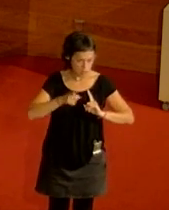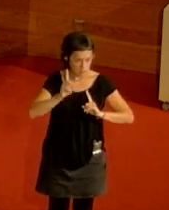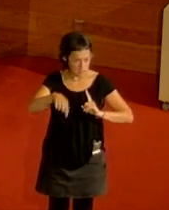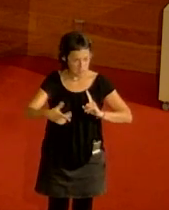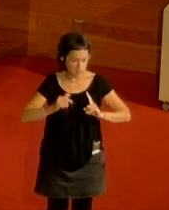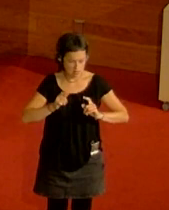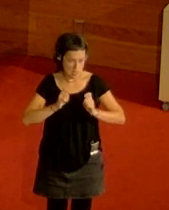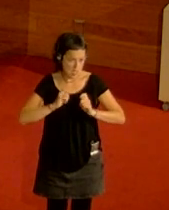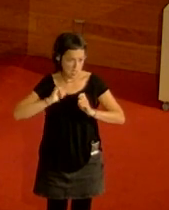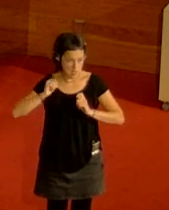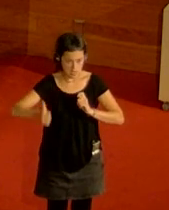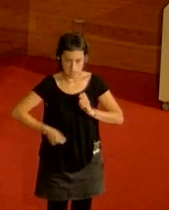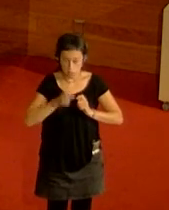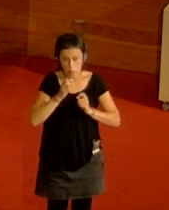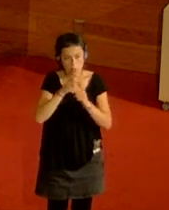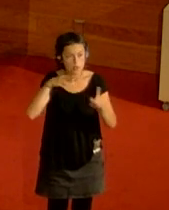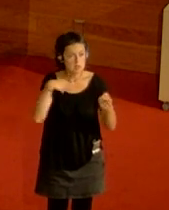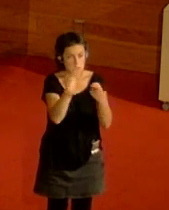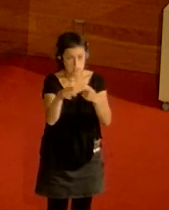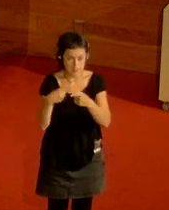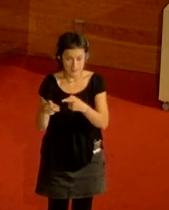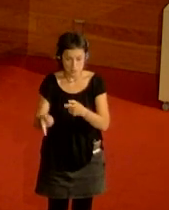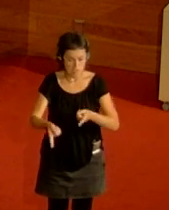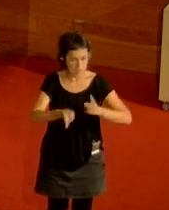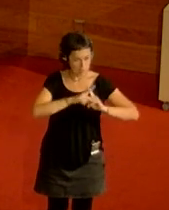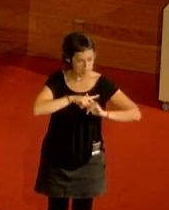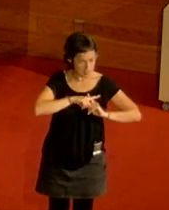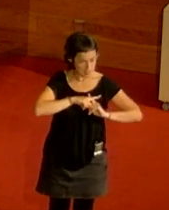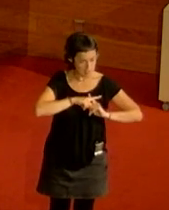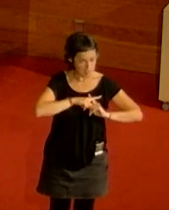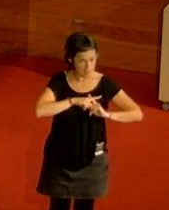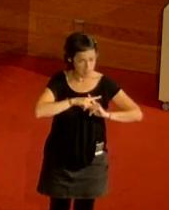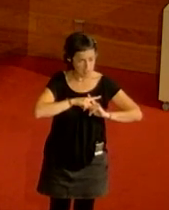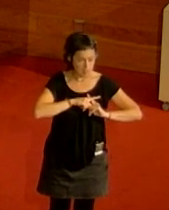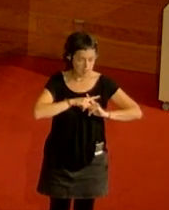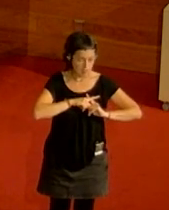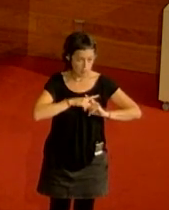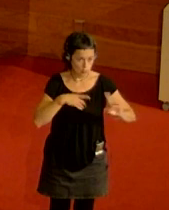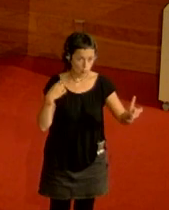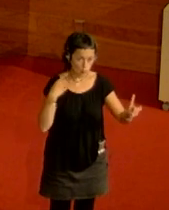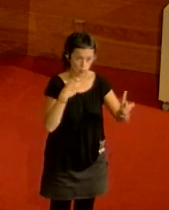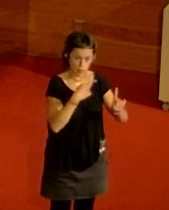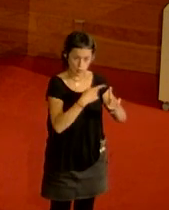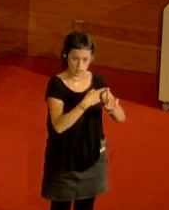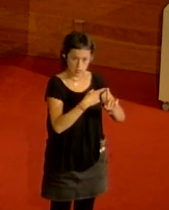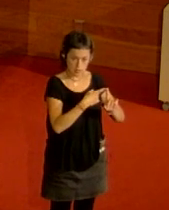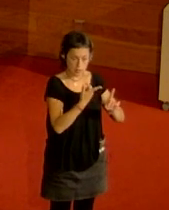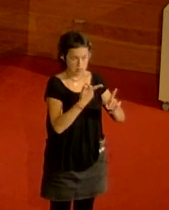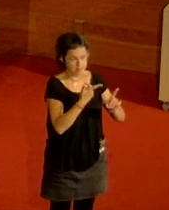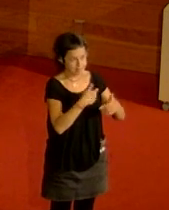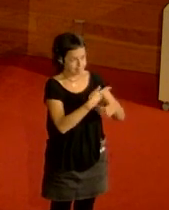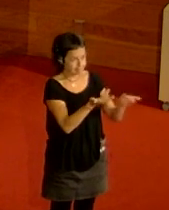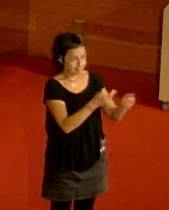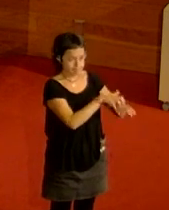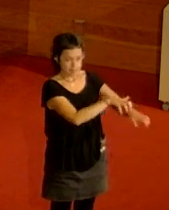distintos puntos de vista sacrificarlo En beneficio de esa de esa gran mayoría que que